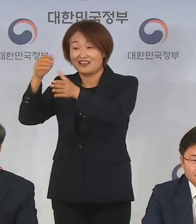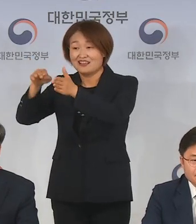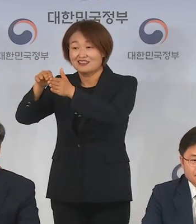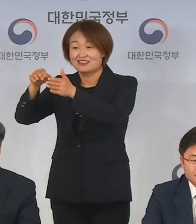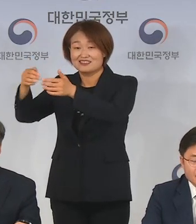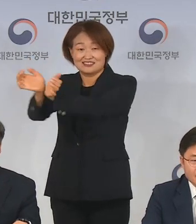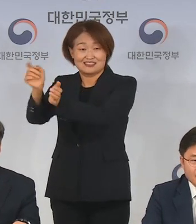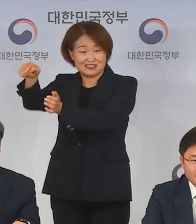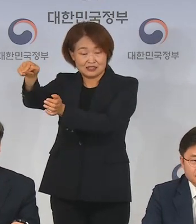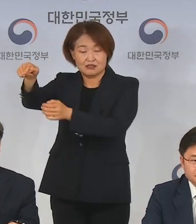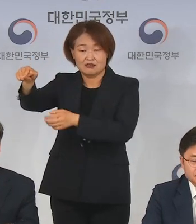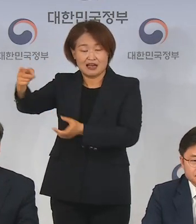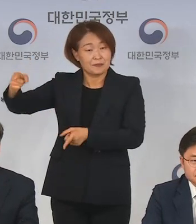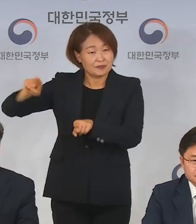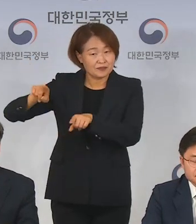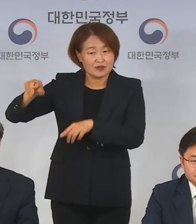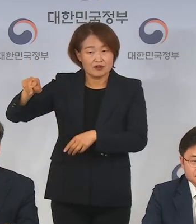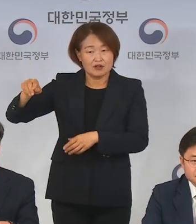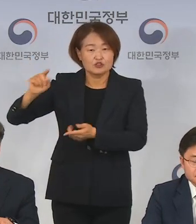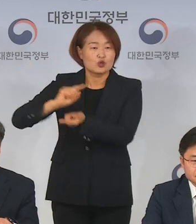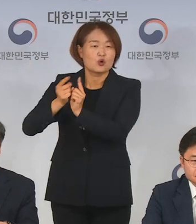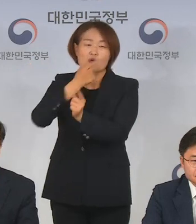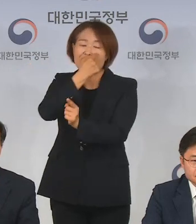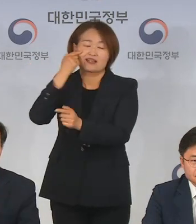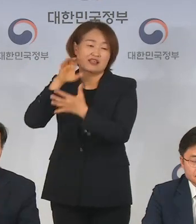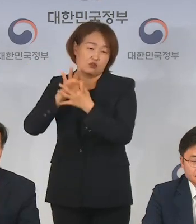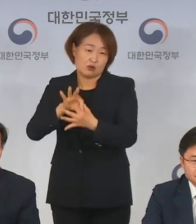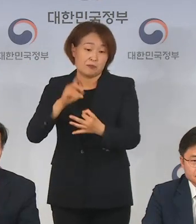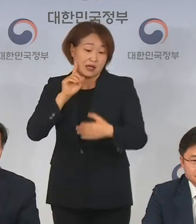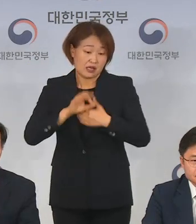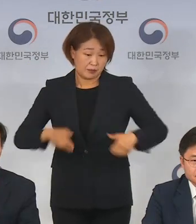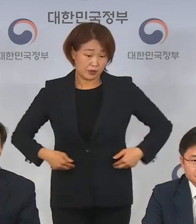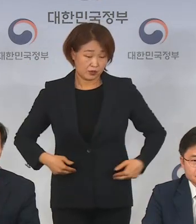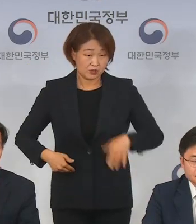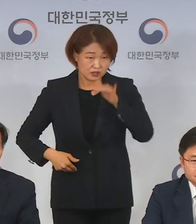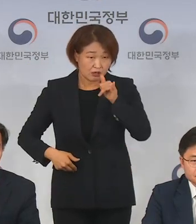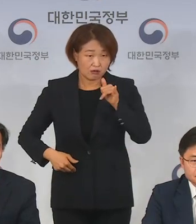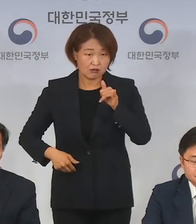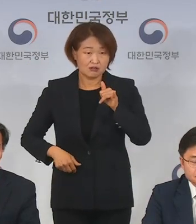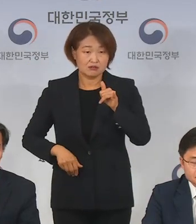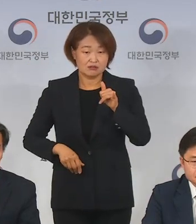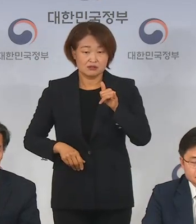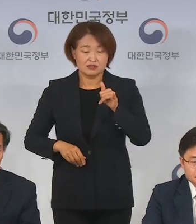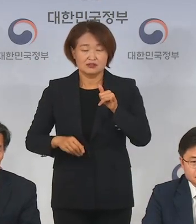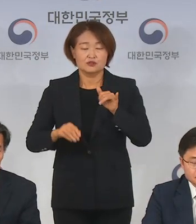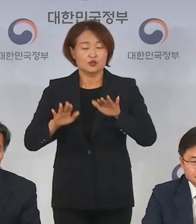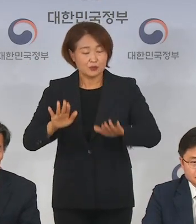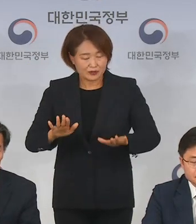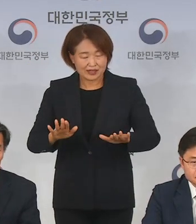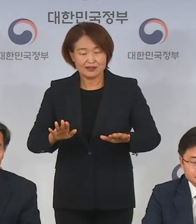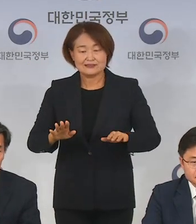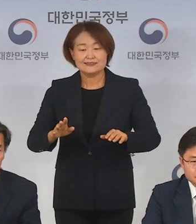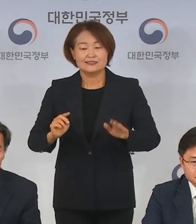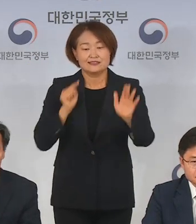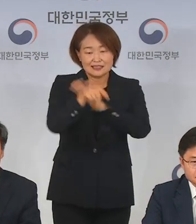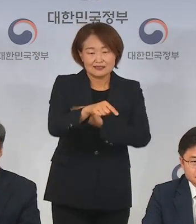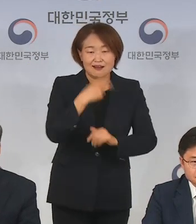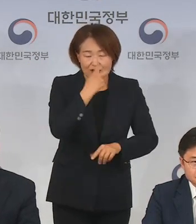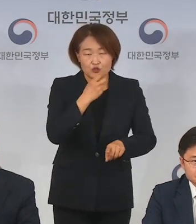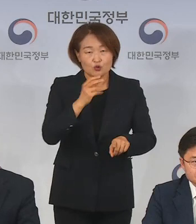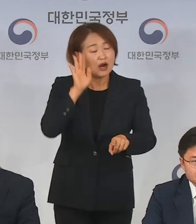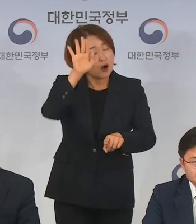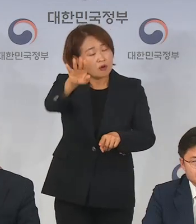하고 있는데 이걸 확인하는 일련의 과정이기 때문에 꼭 필요하다는 그런 측면에서 시작이 됐고 성사가 됐고 운영이 될